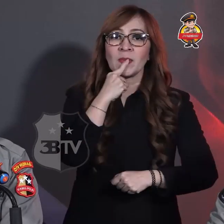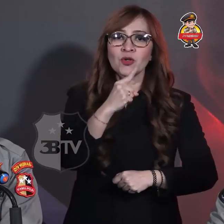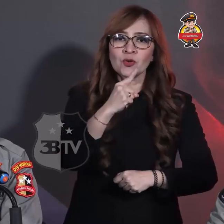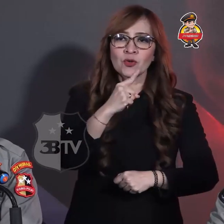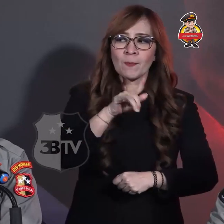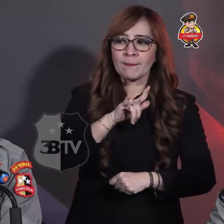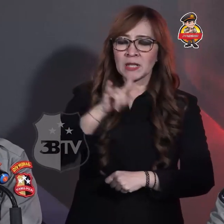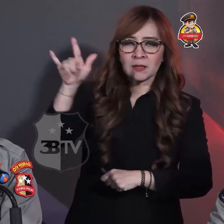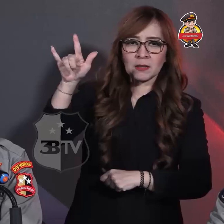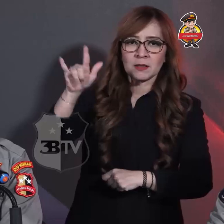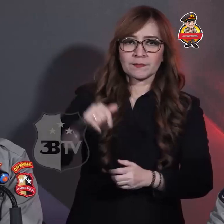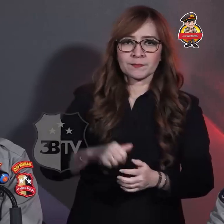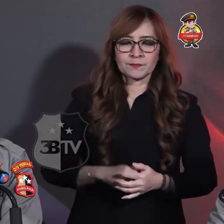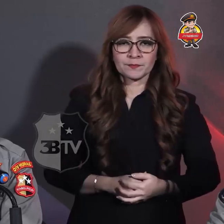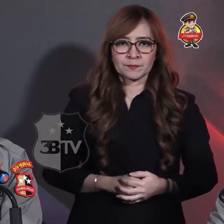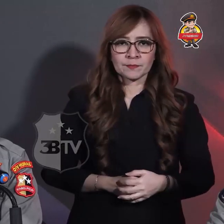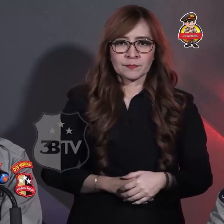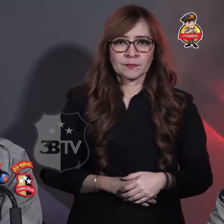Kemudian